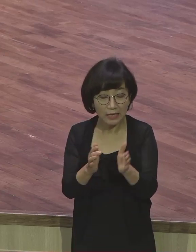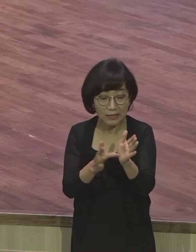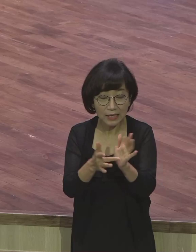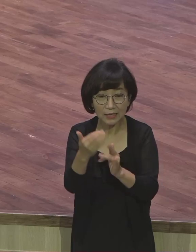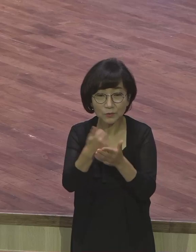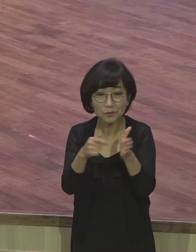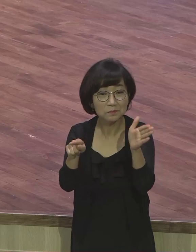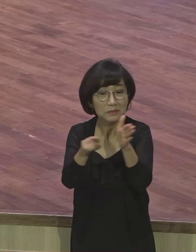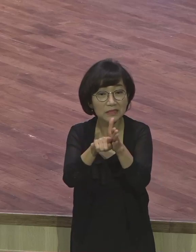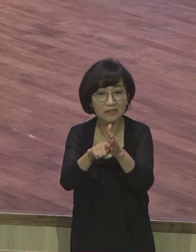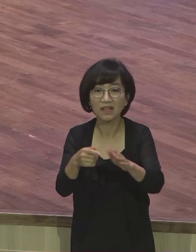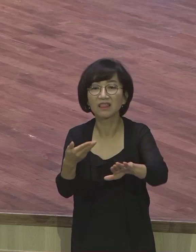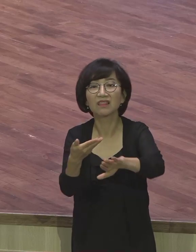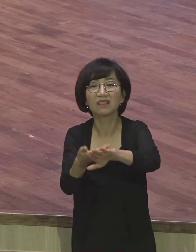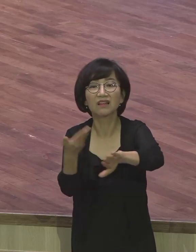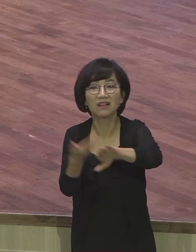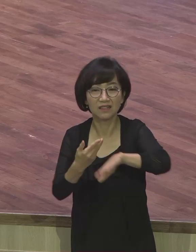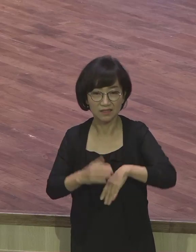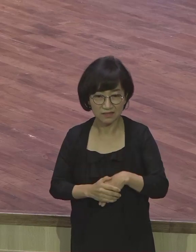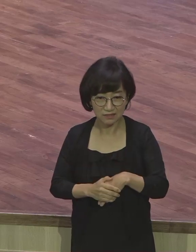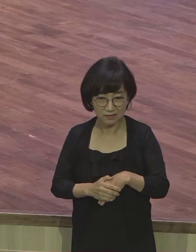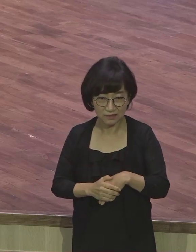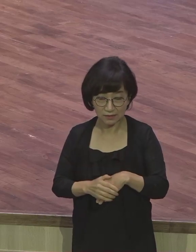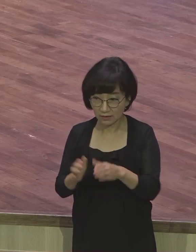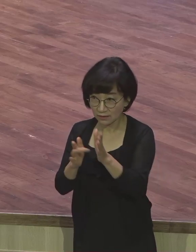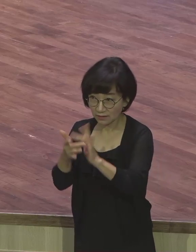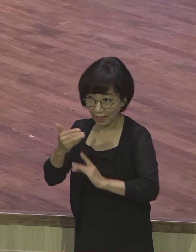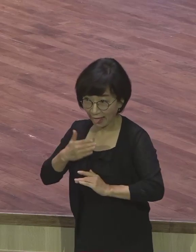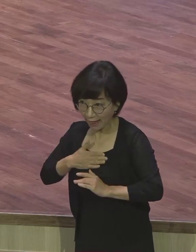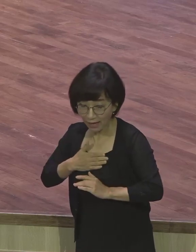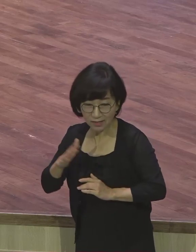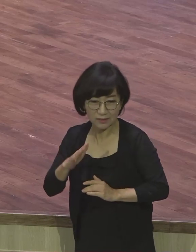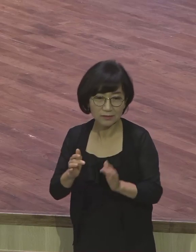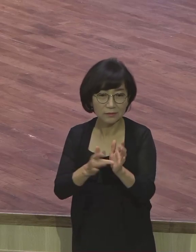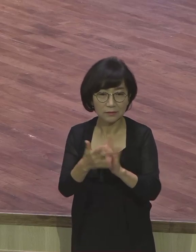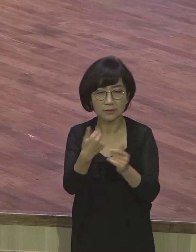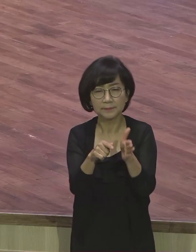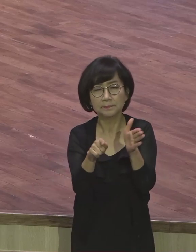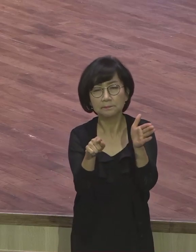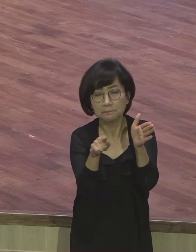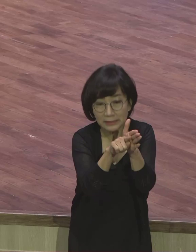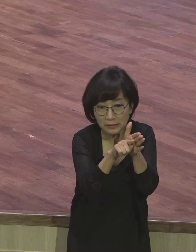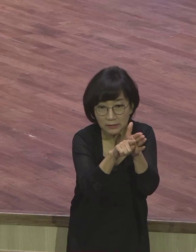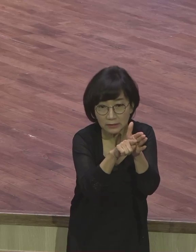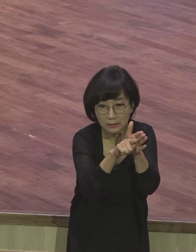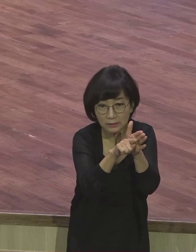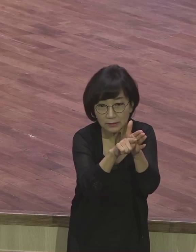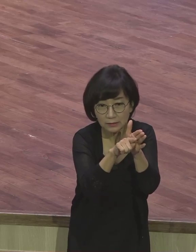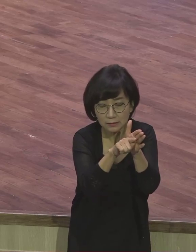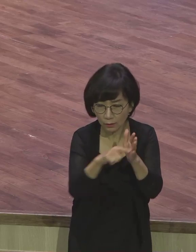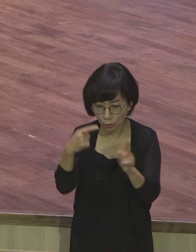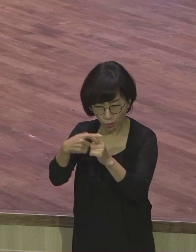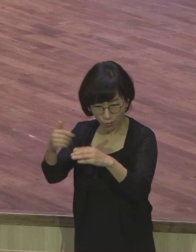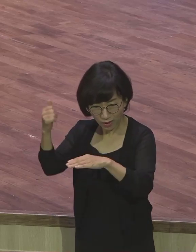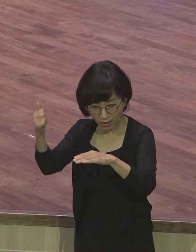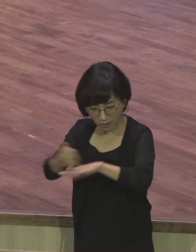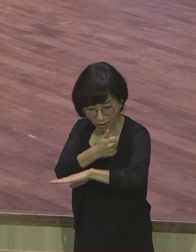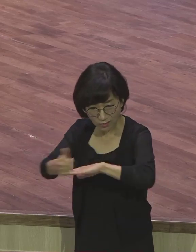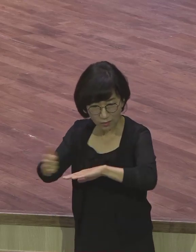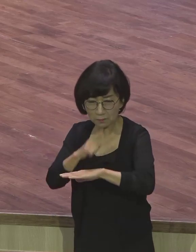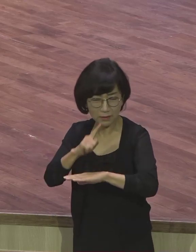거 아니에요. 예수를 믿는다, 이 말은 교회를 다닌다 하는 말과 다른 말이에요.